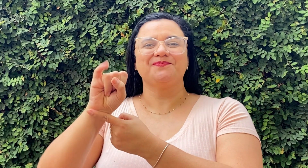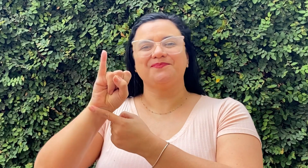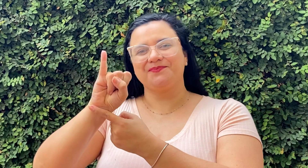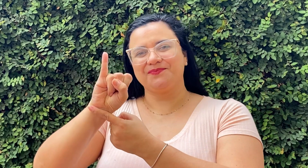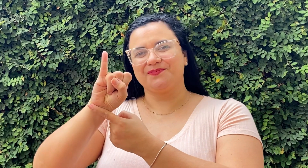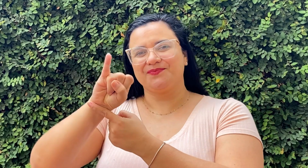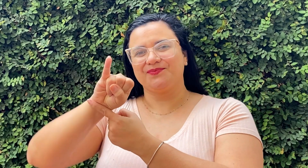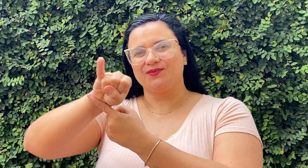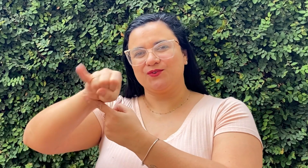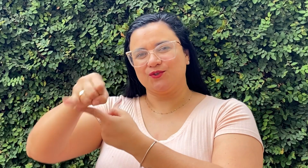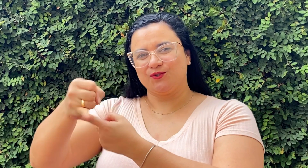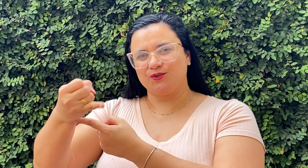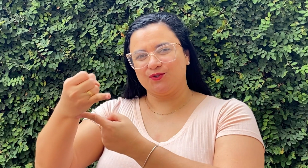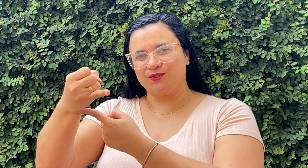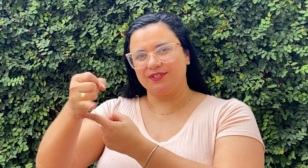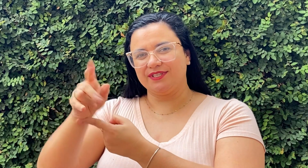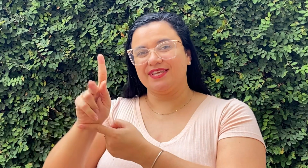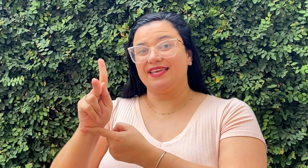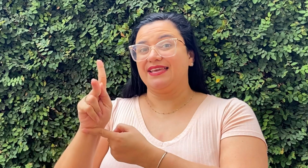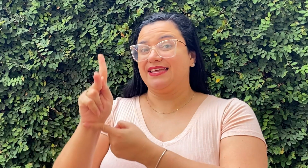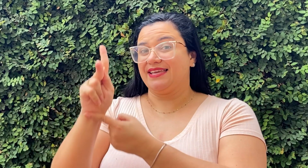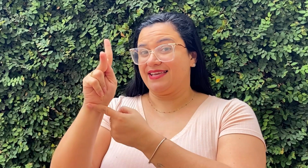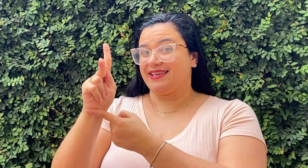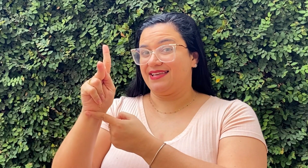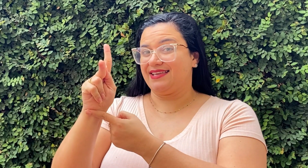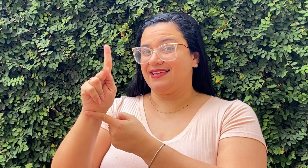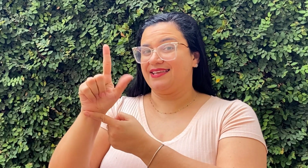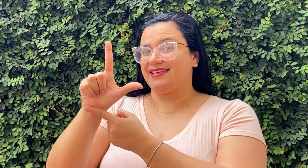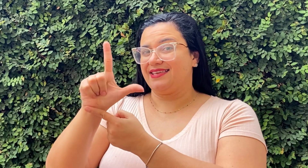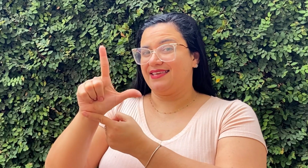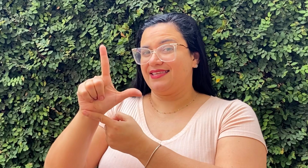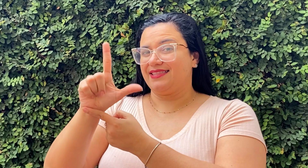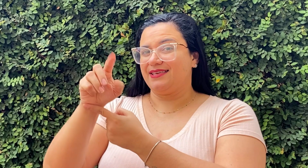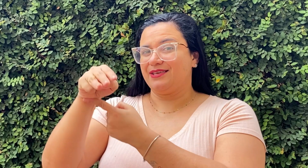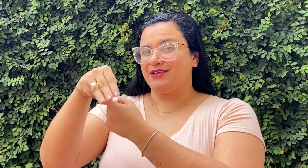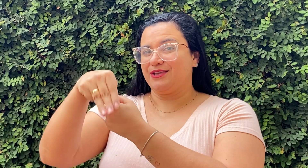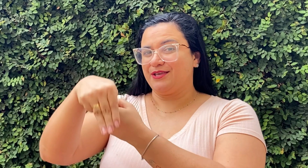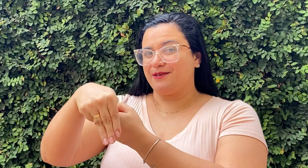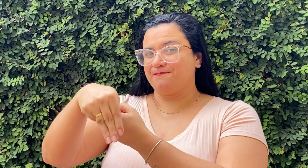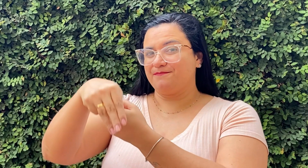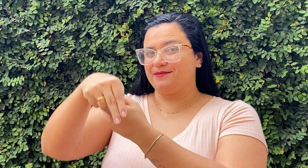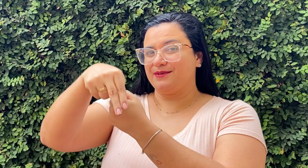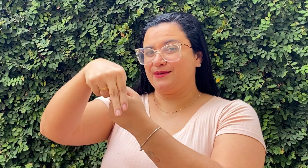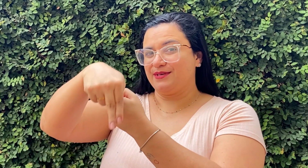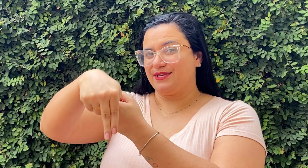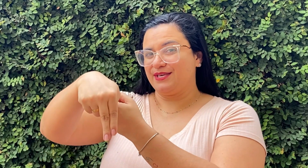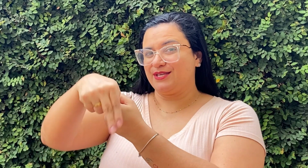I, J, K, L, M, N, O,